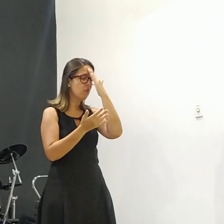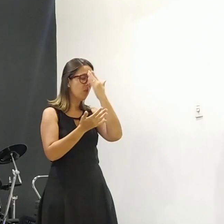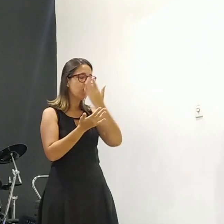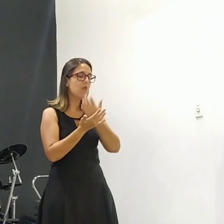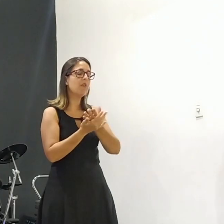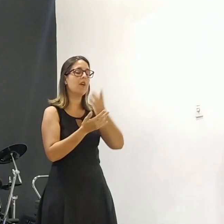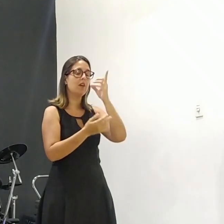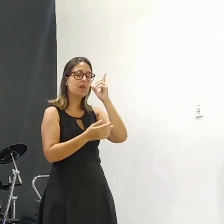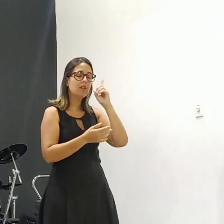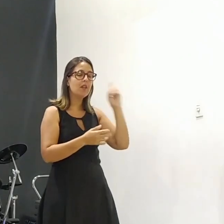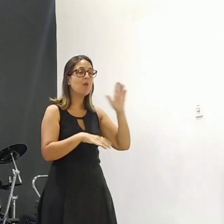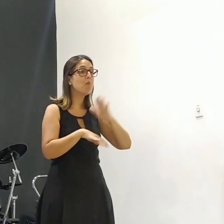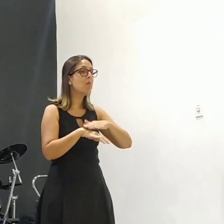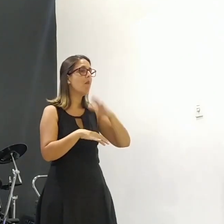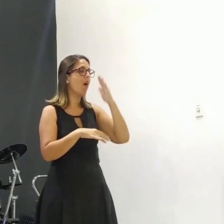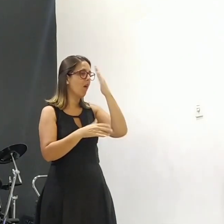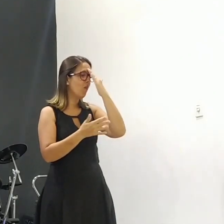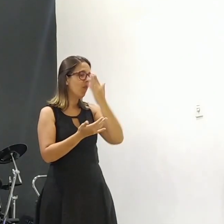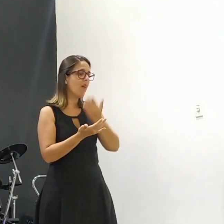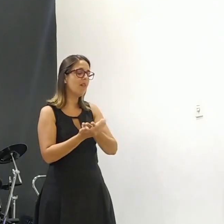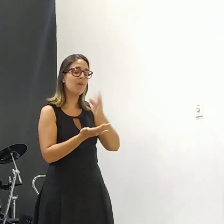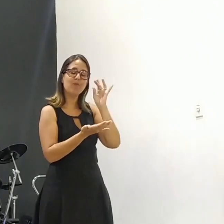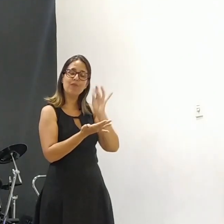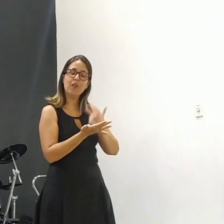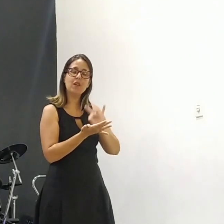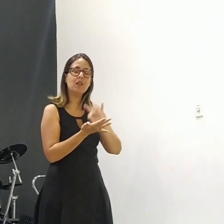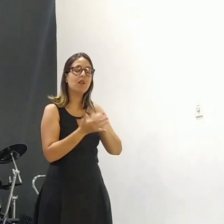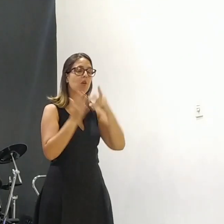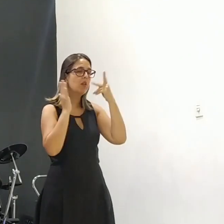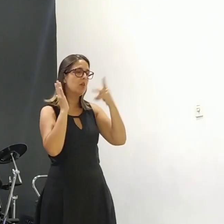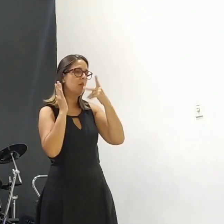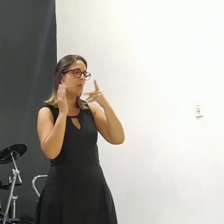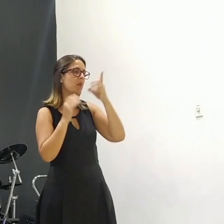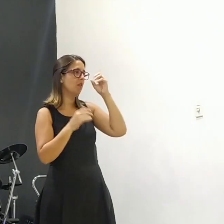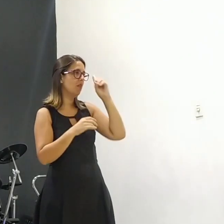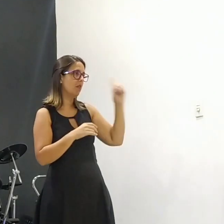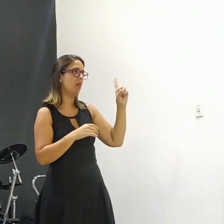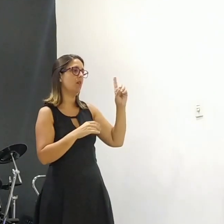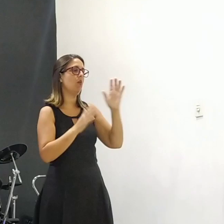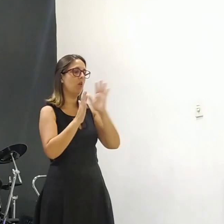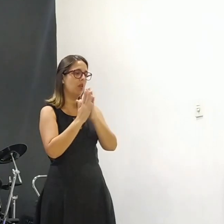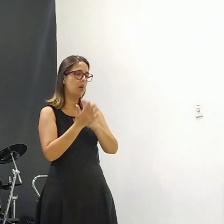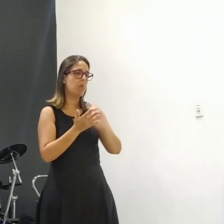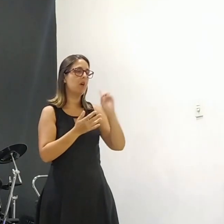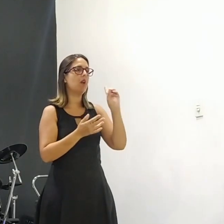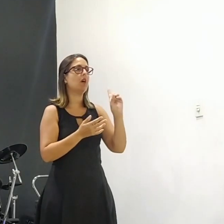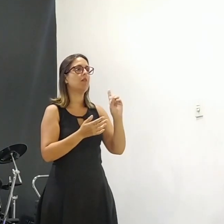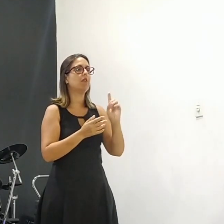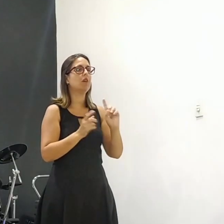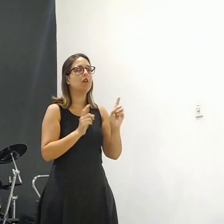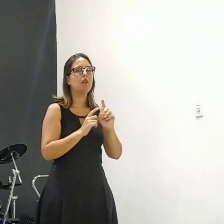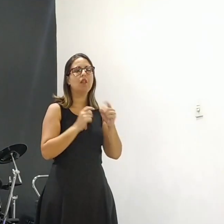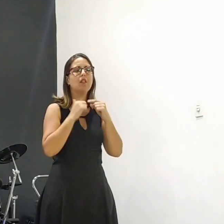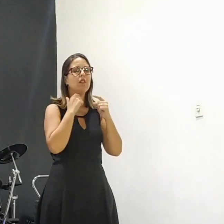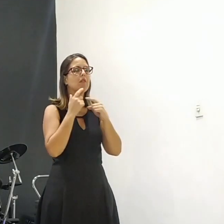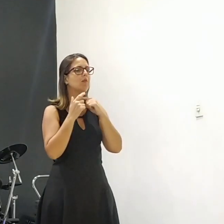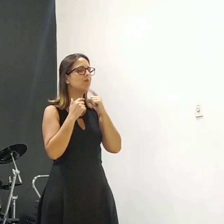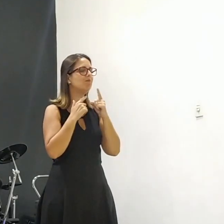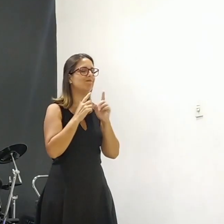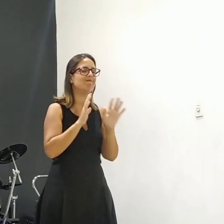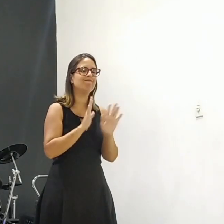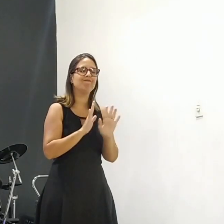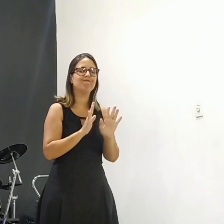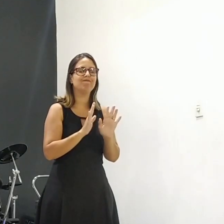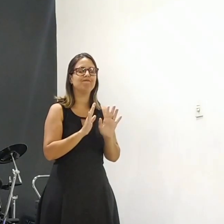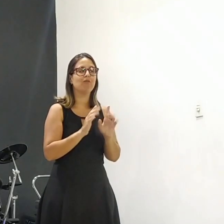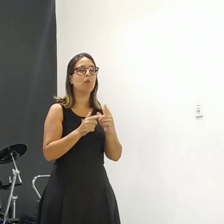Deus, confiar mais em Deus, confiar nas promessas de Deus, na palavra de Deus, e não duvidar, irmão, porque